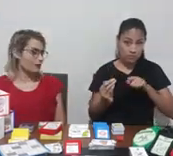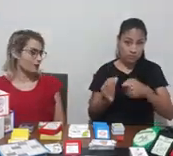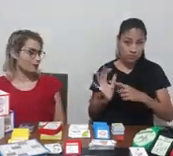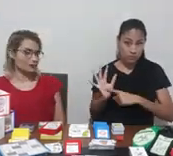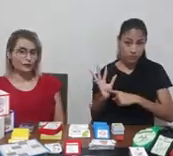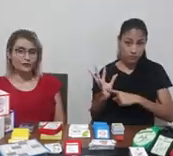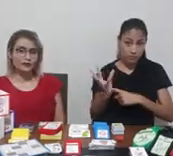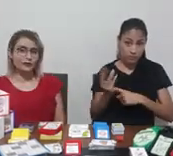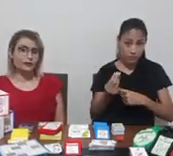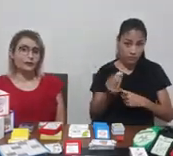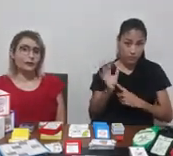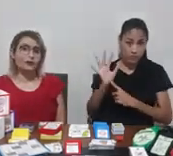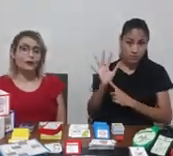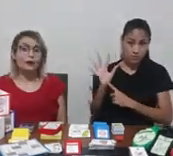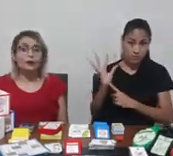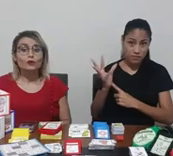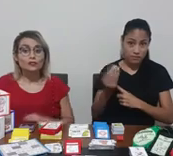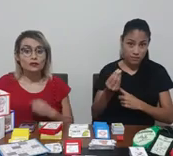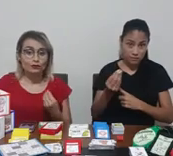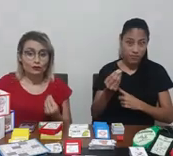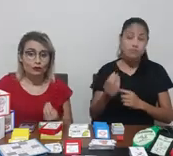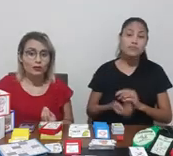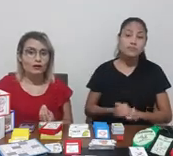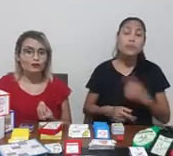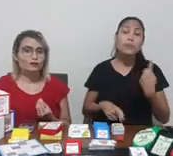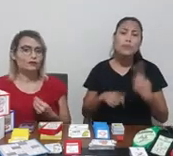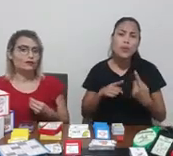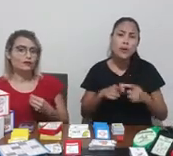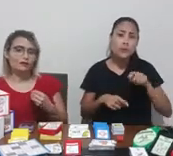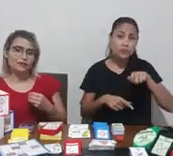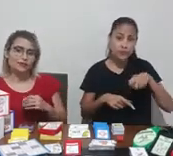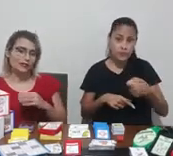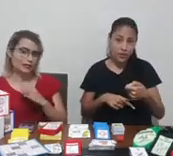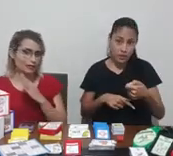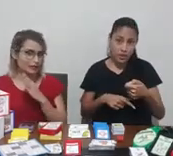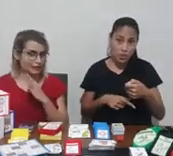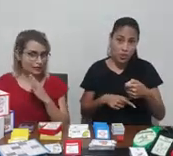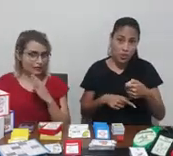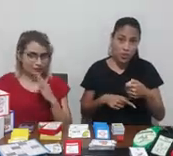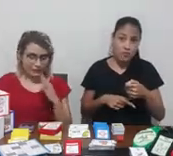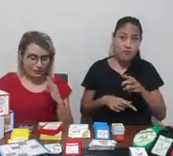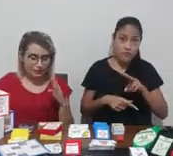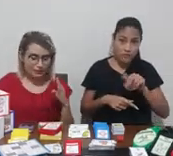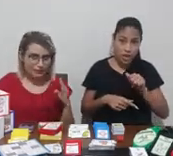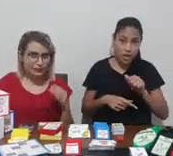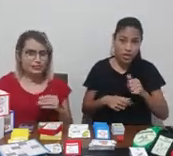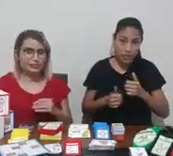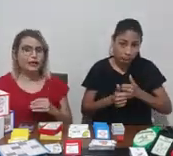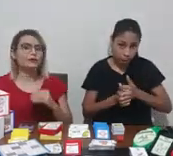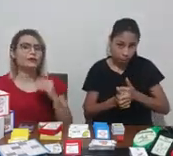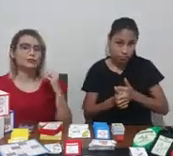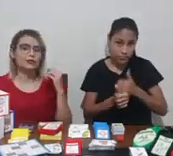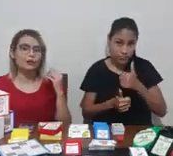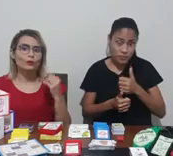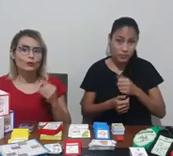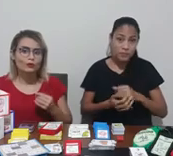sinal, olha só. Porque o sinal normal, então, o que vai fazer aqui na íntegra,